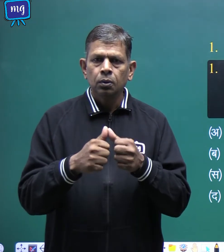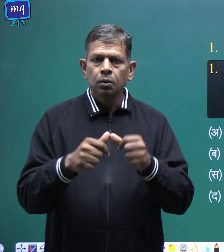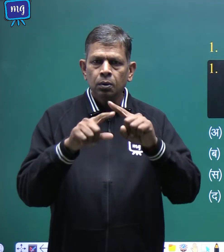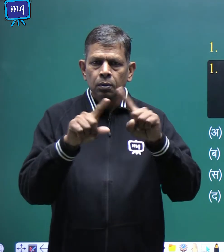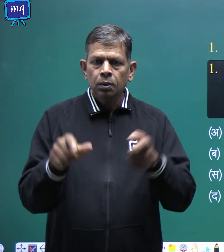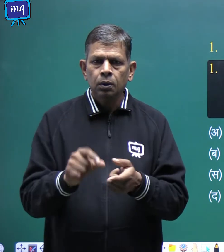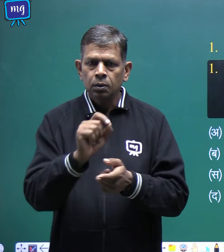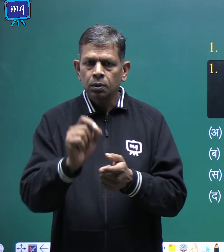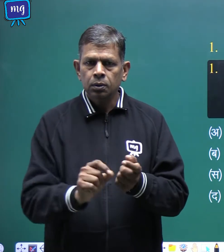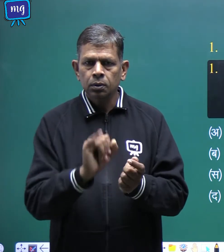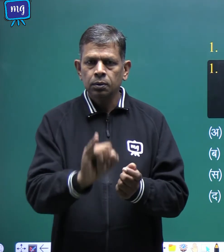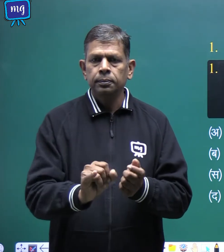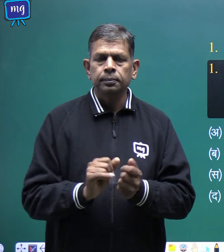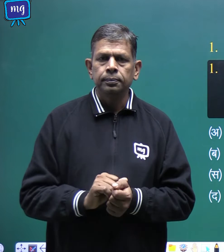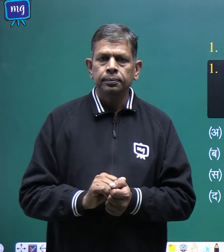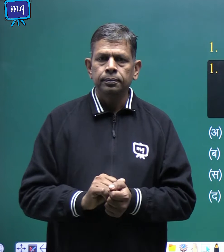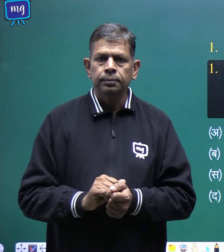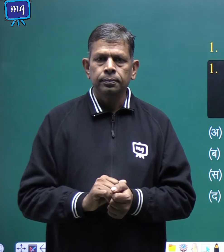ब्रैकेट में लिखना है।